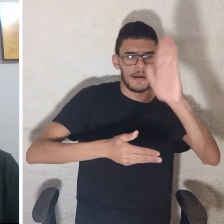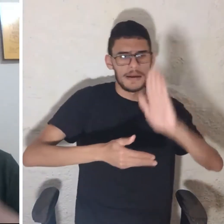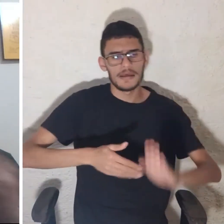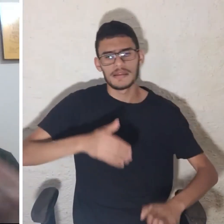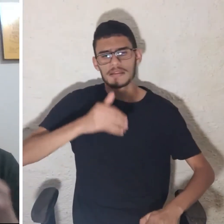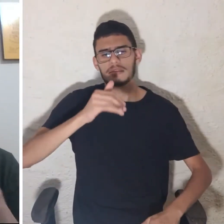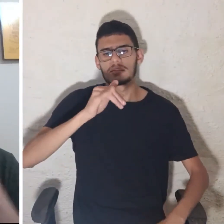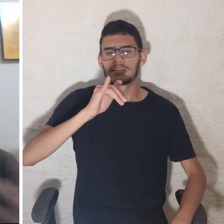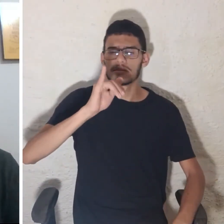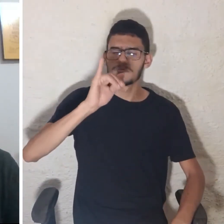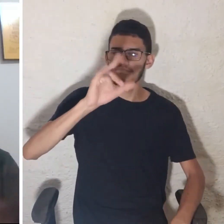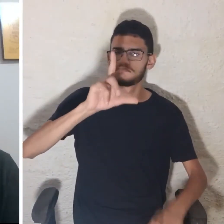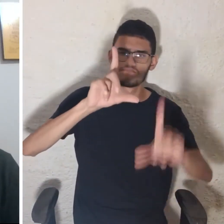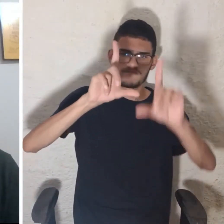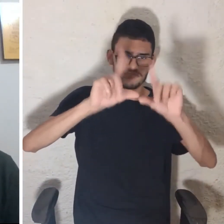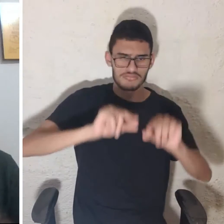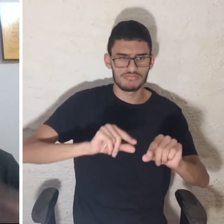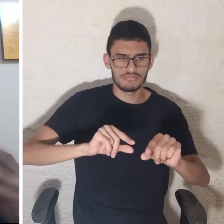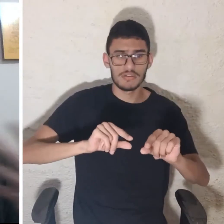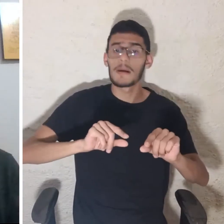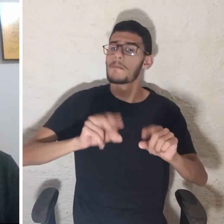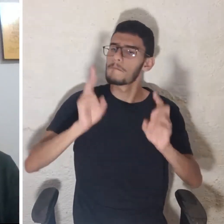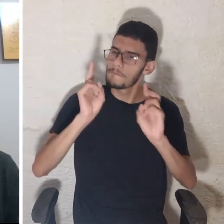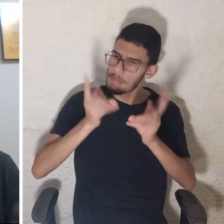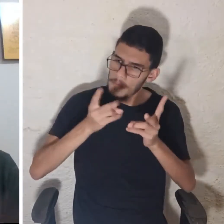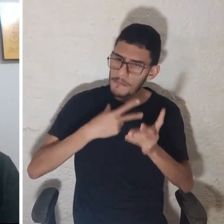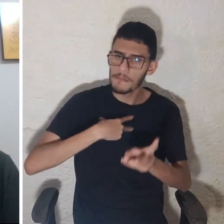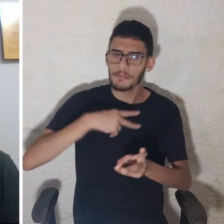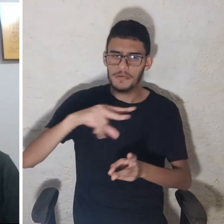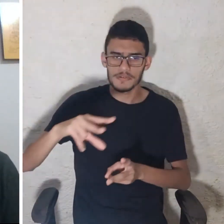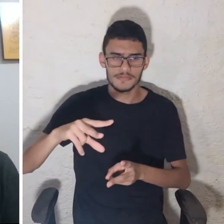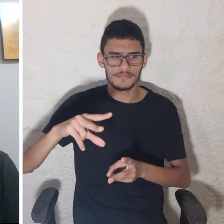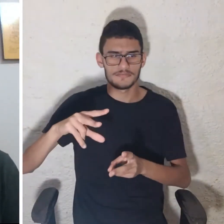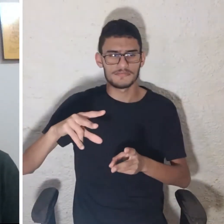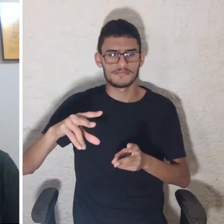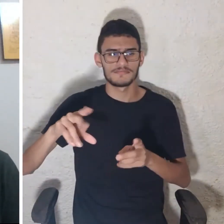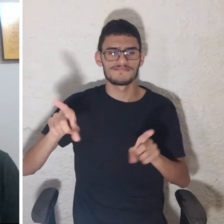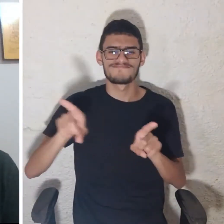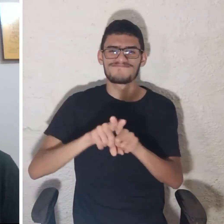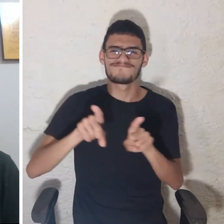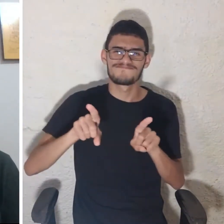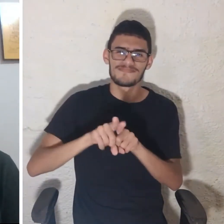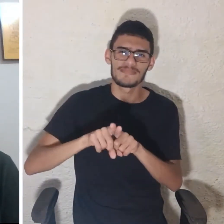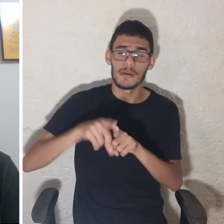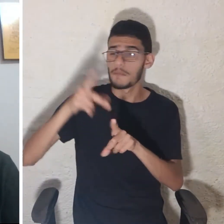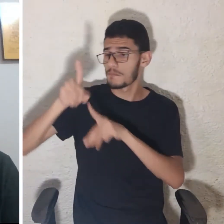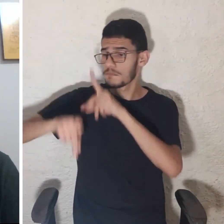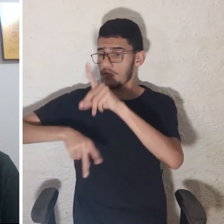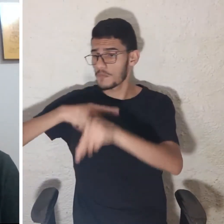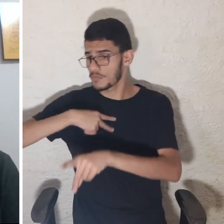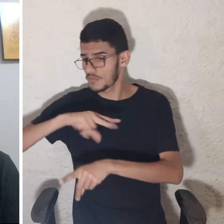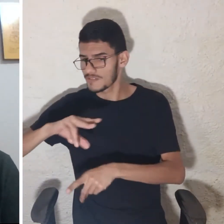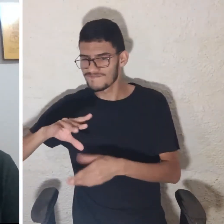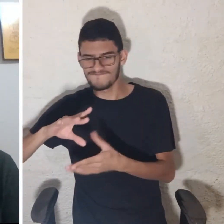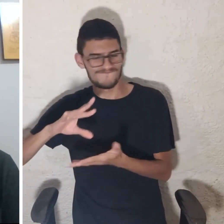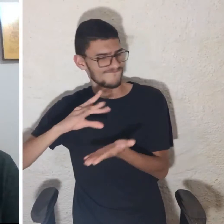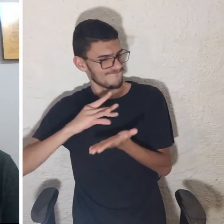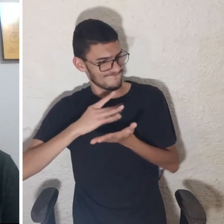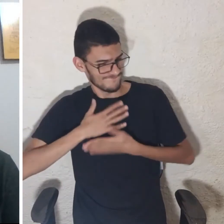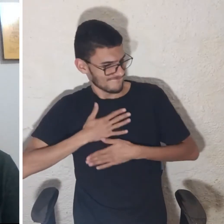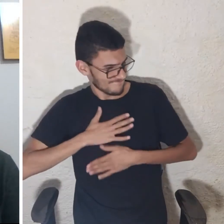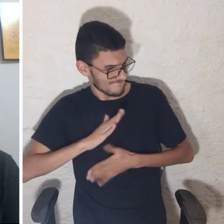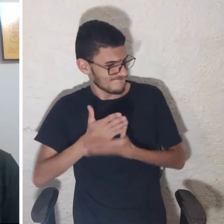tinham impostos menores do que qualquer outro lugar do mundo, inclusive de Portugal, né? Desagradou também os portugueses que ficaram lá lutando, né,